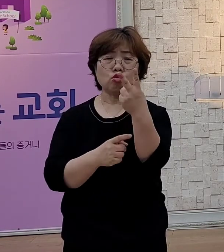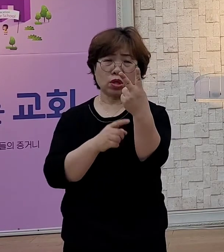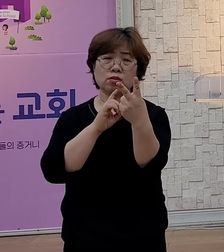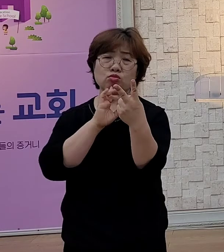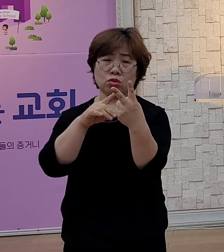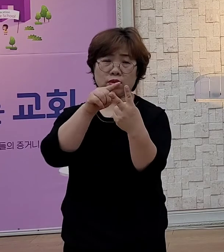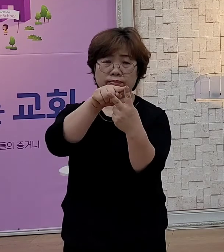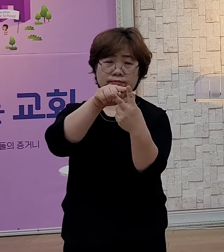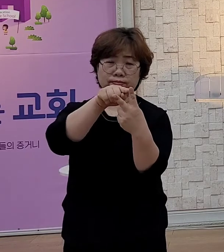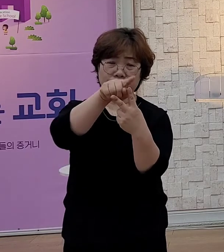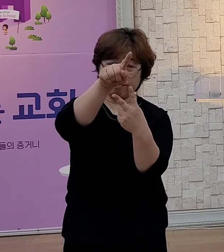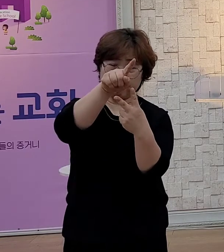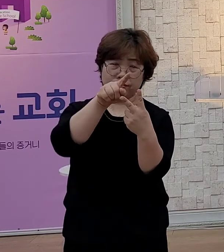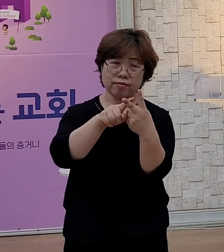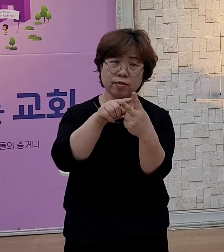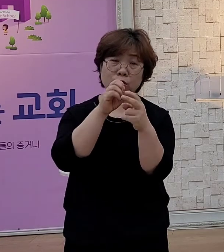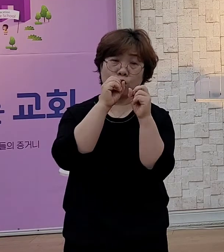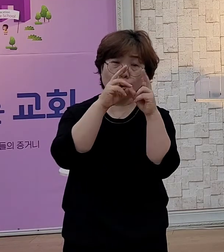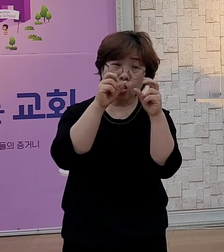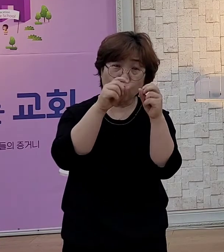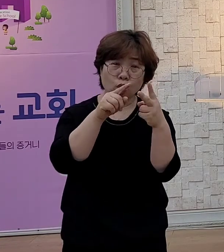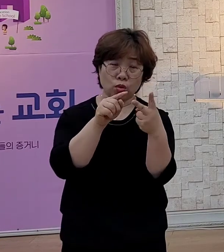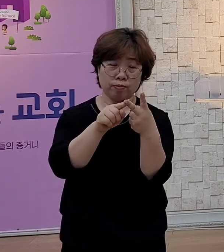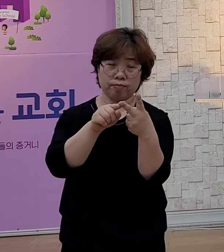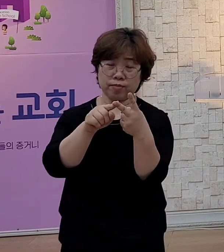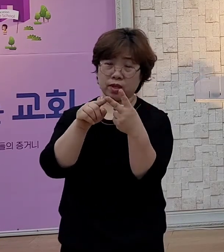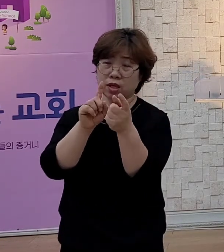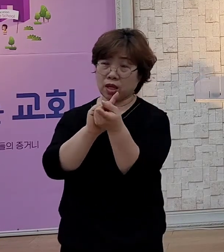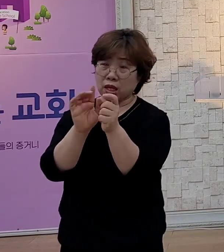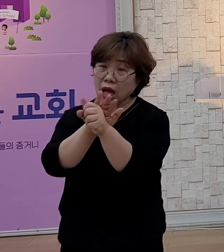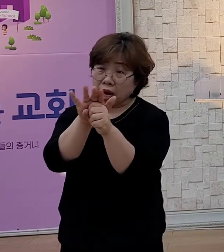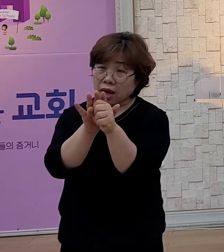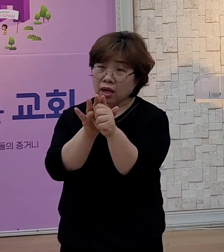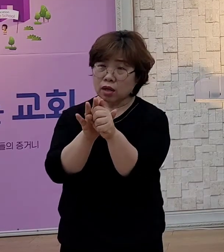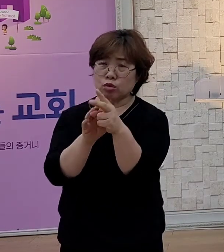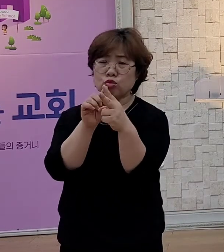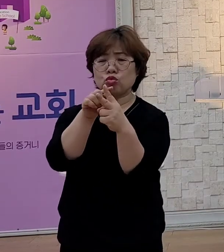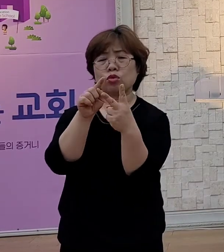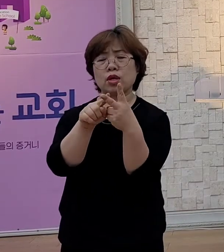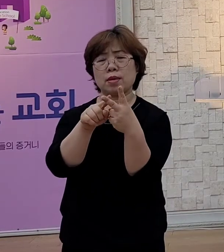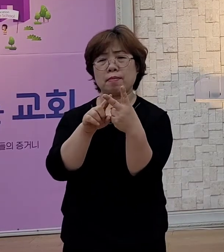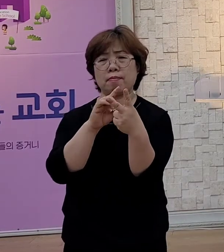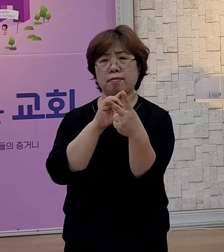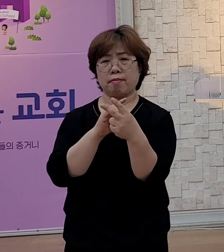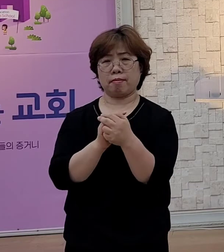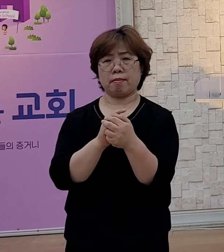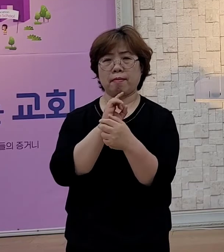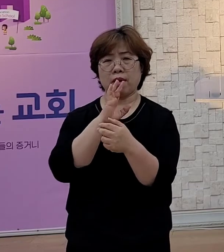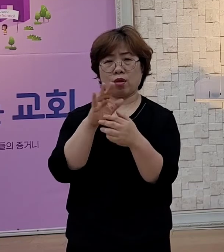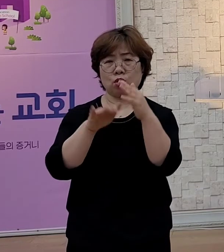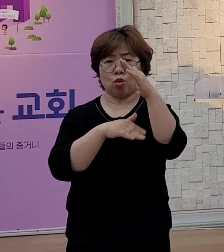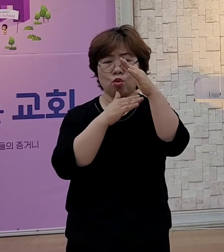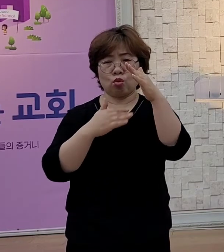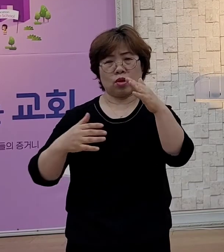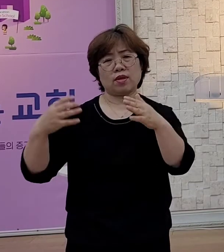전도하고 서로 사랑하는 것. 이게 성도가 살아야 할 원리고 기준이란 말입니다.